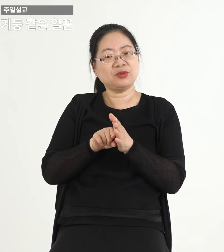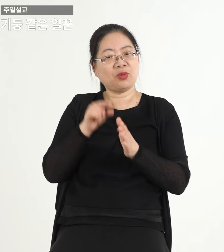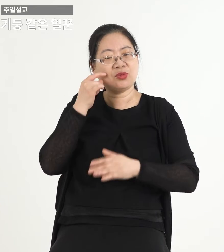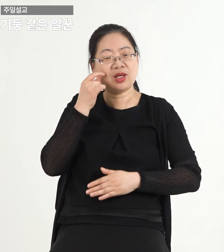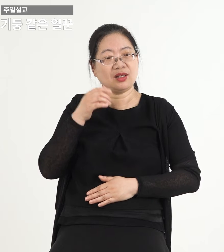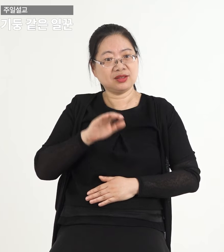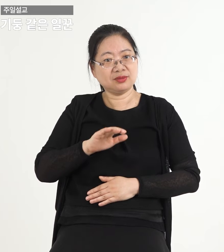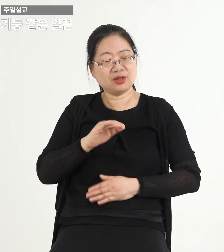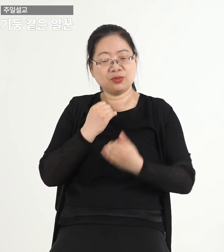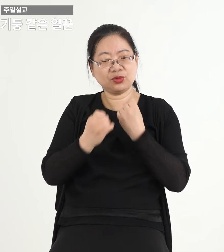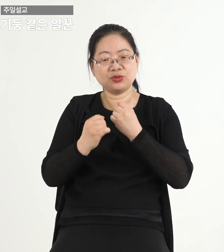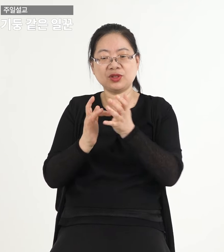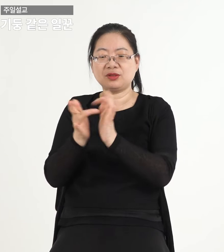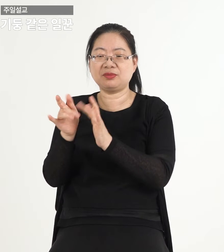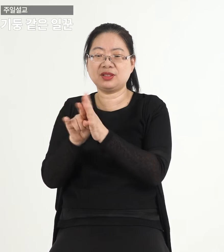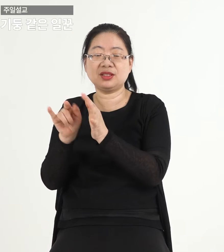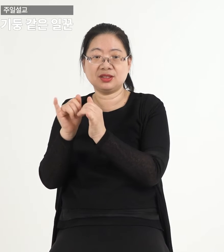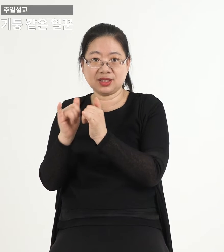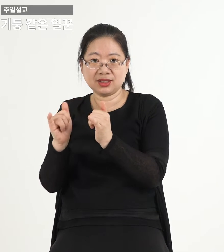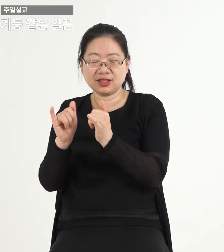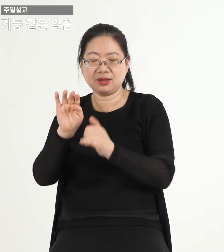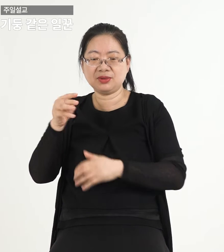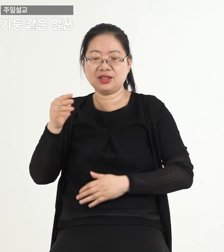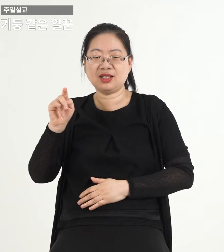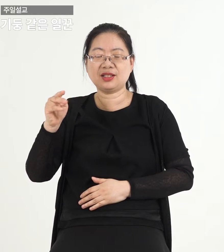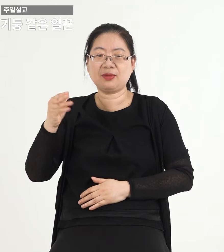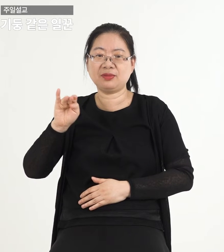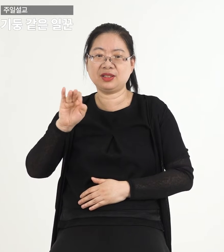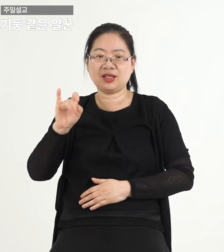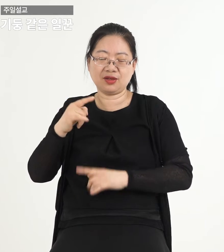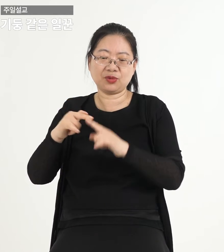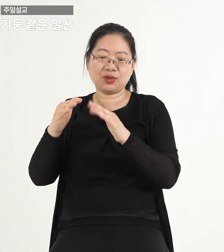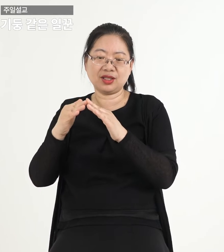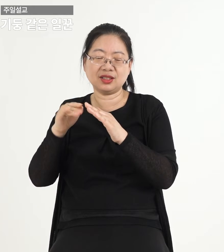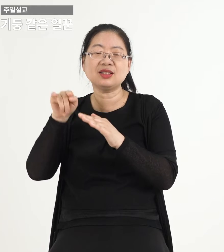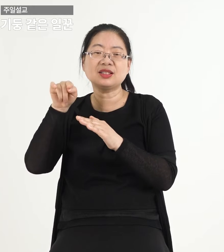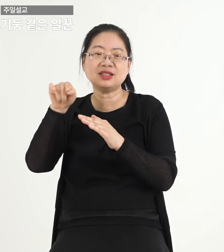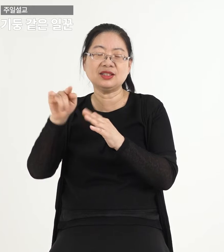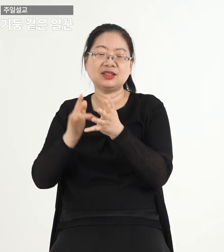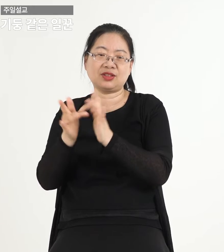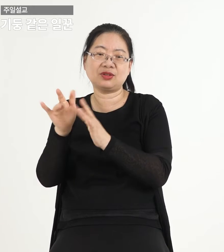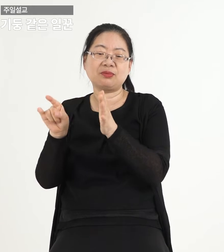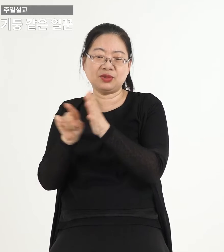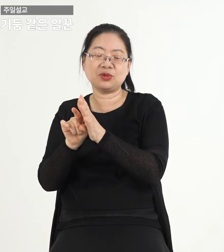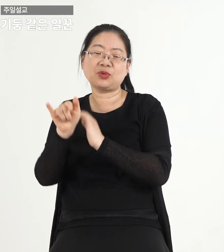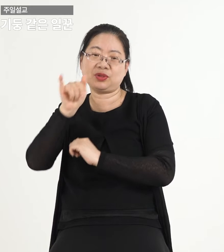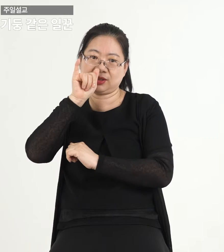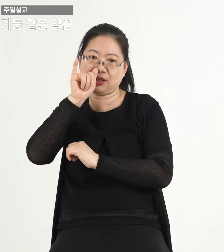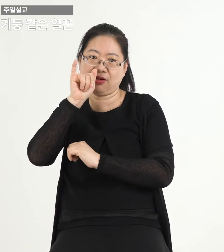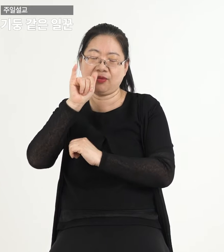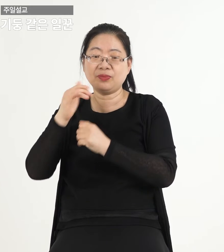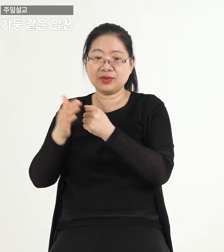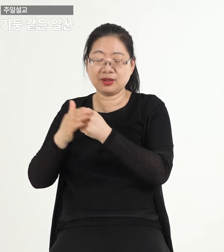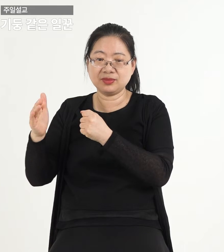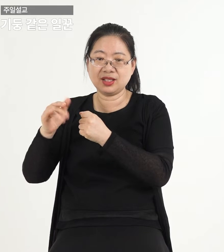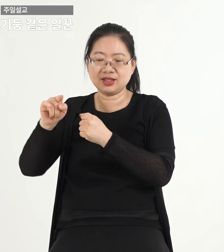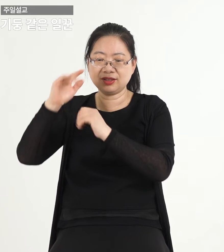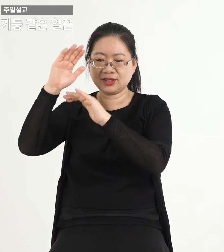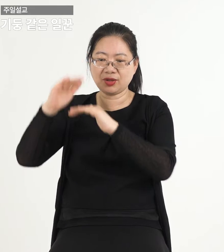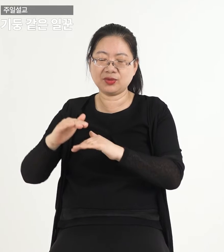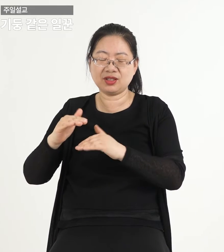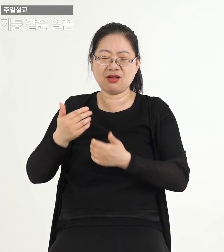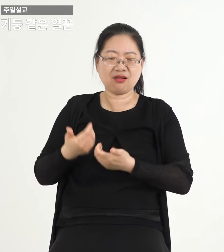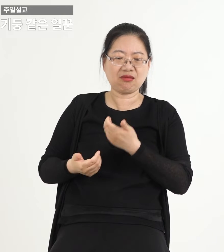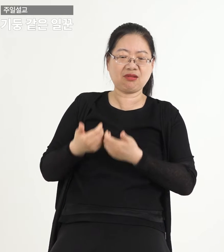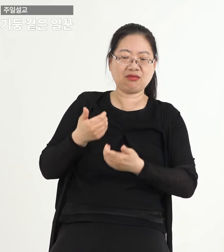가르치고 주고받고 있단 말이에요. 그러니까 제일 이 내용을 껄끄럽게 생각하고